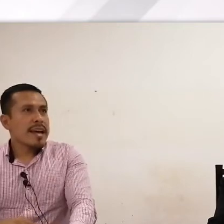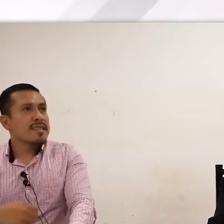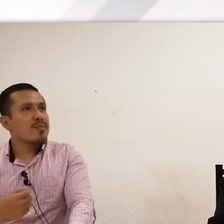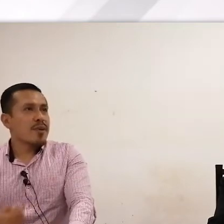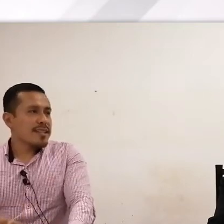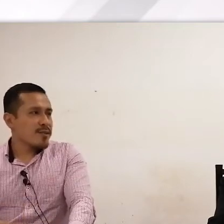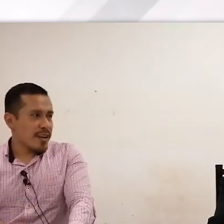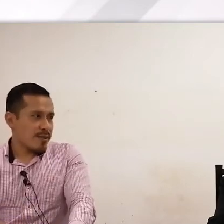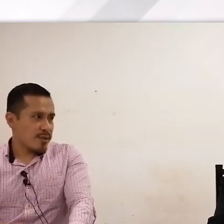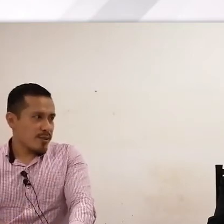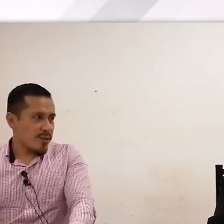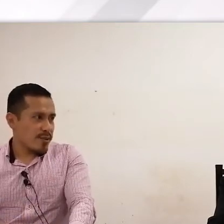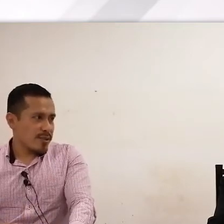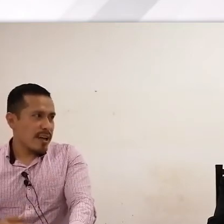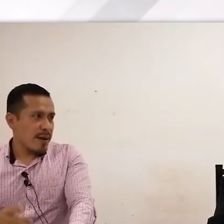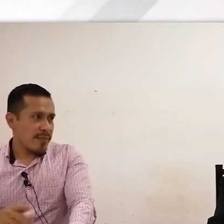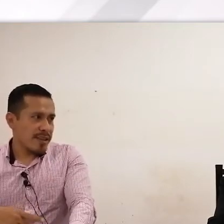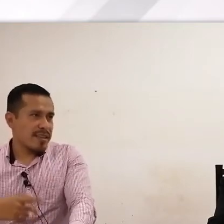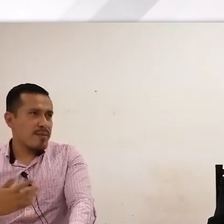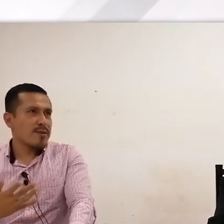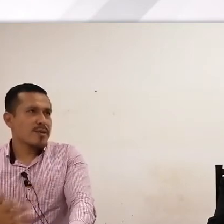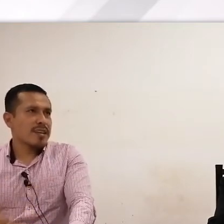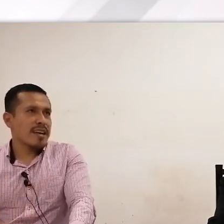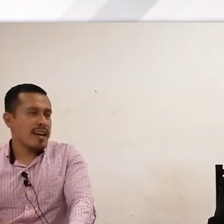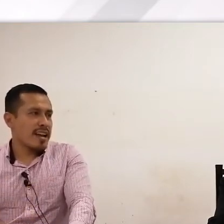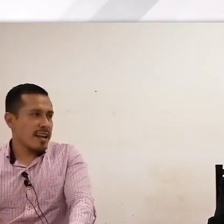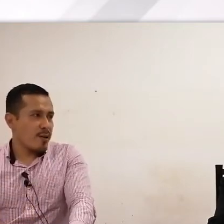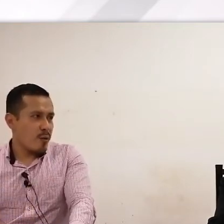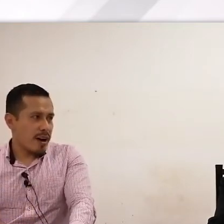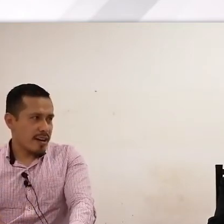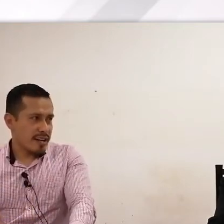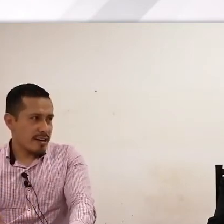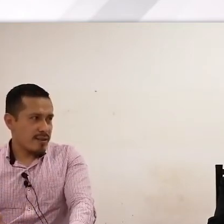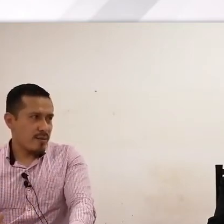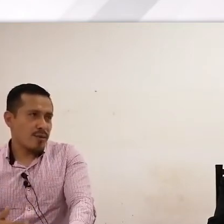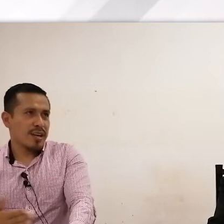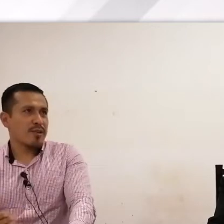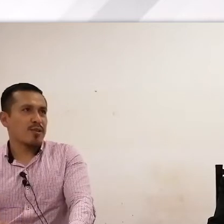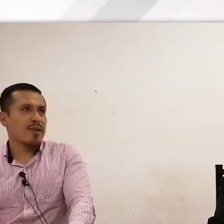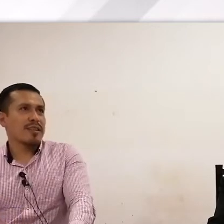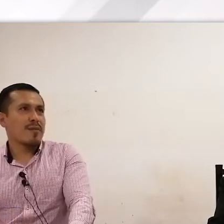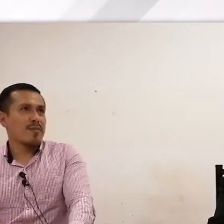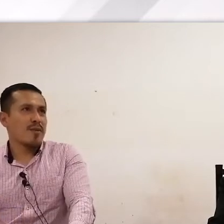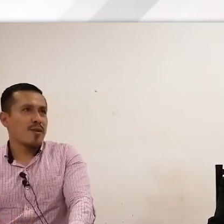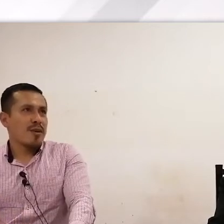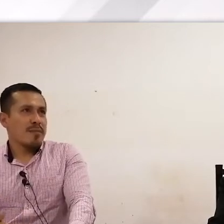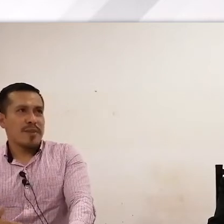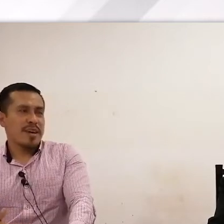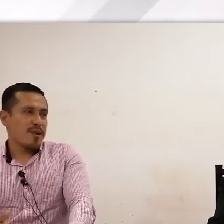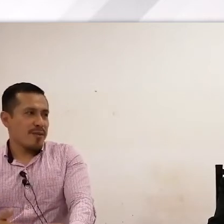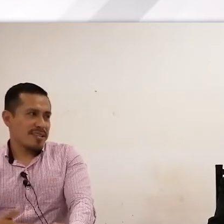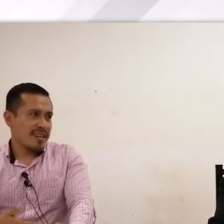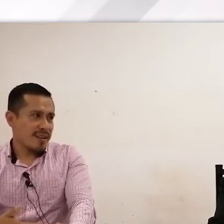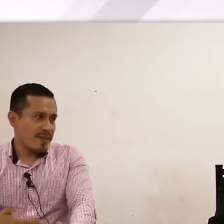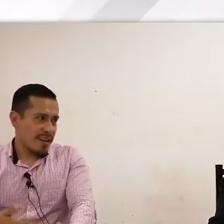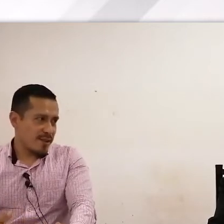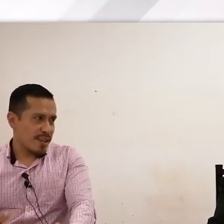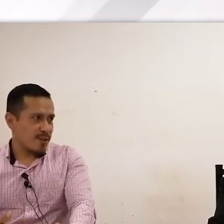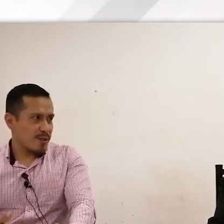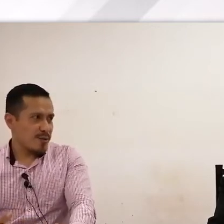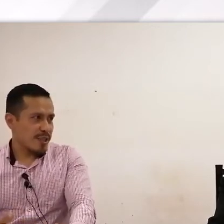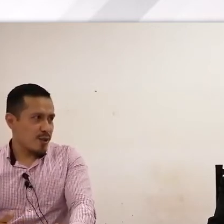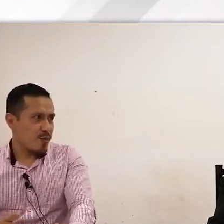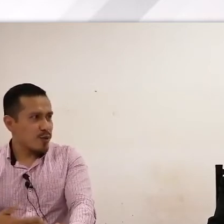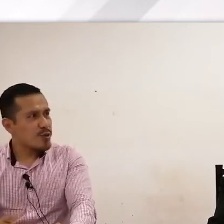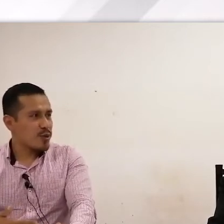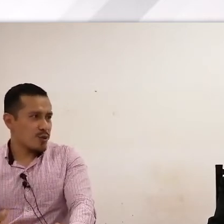Entonces, es por eso que nosotros aprendemos el lenguaje, ¿no? Porque no todo el tiempo mi hijo va a estar refiriéndose